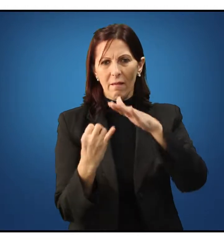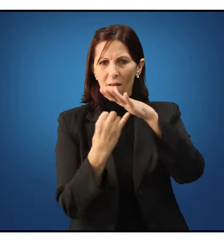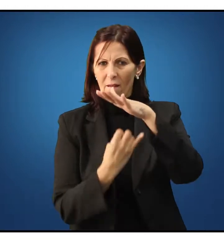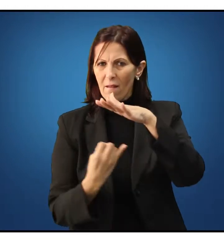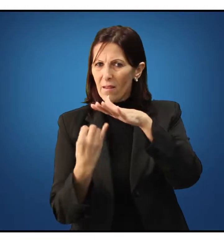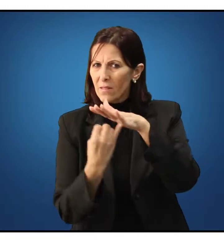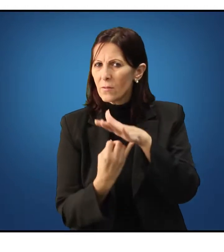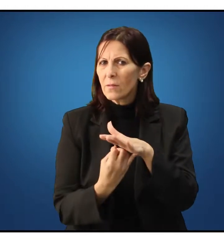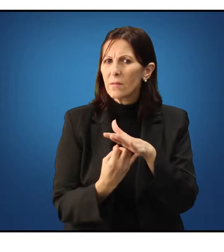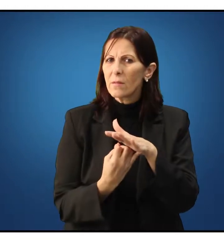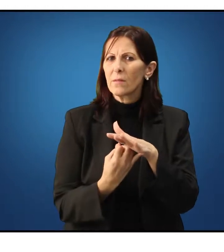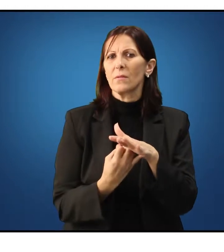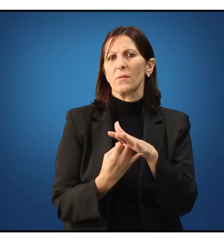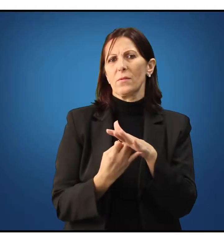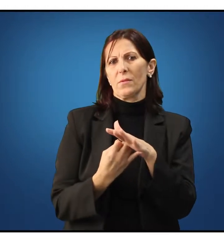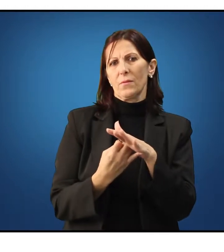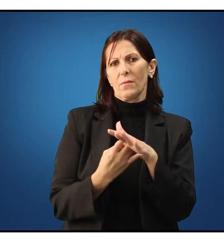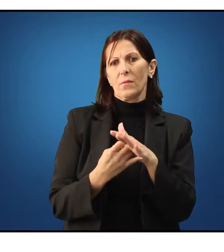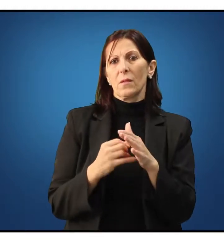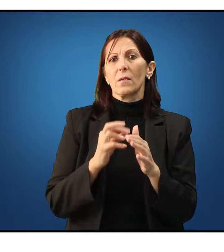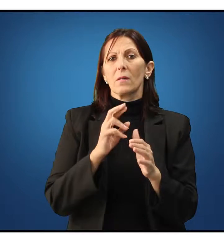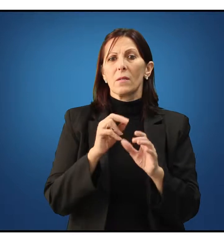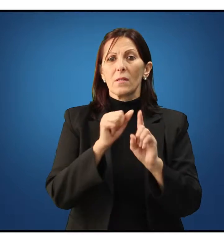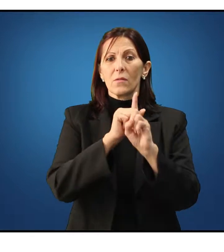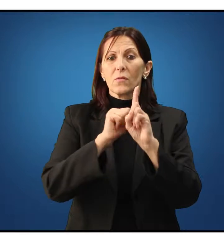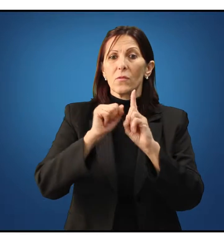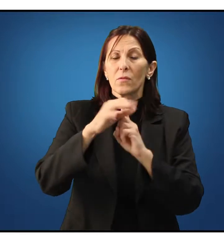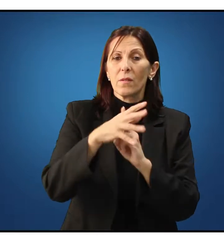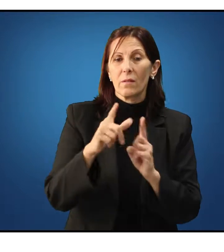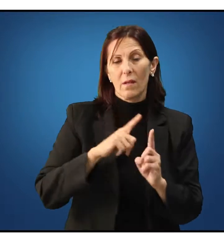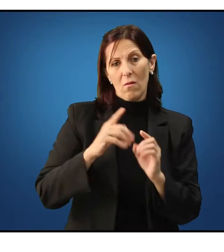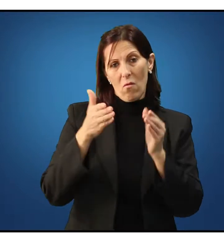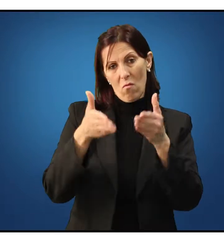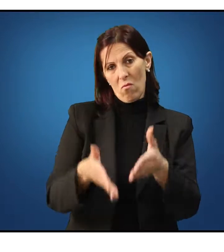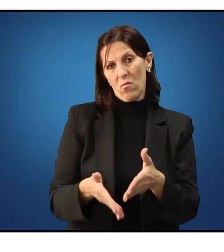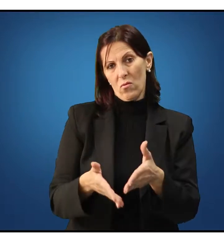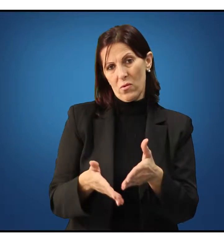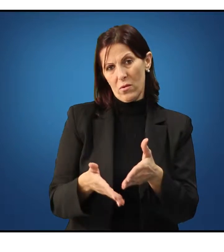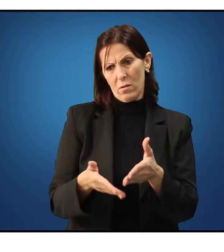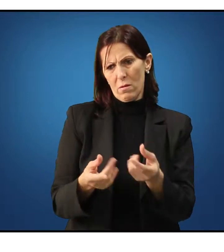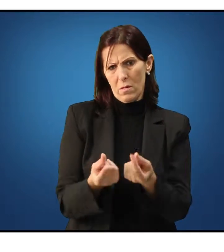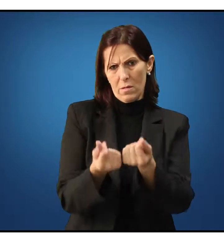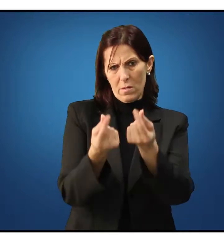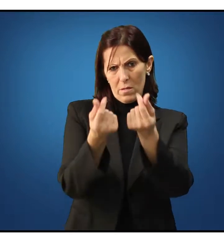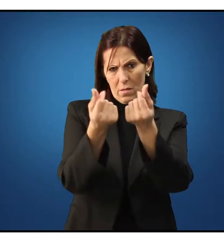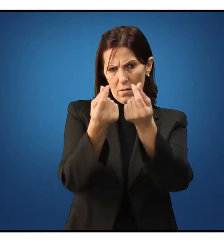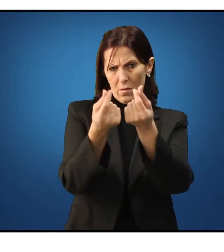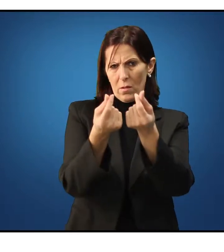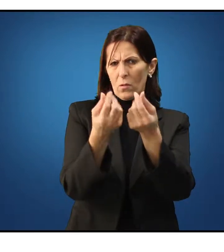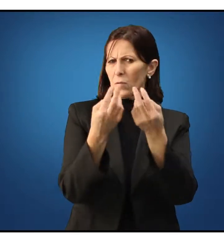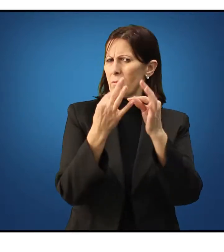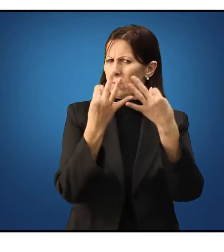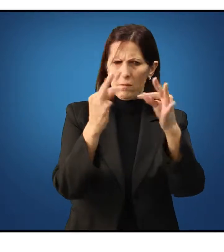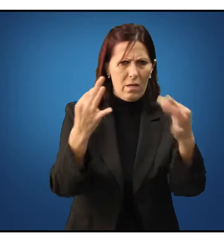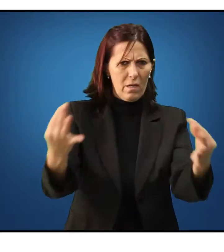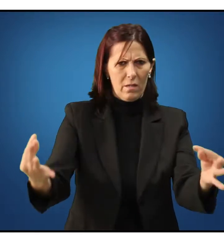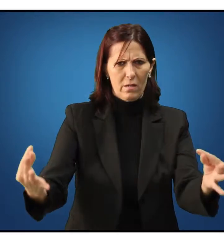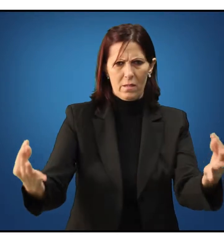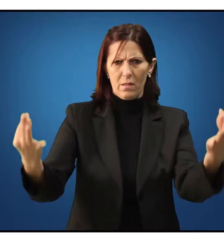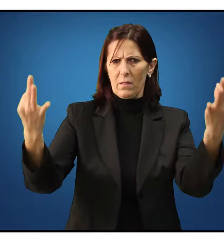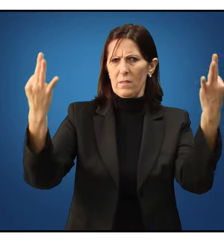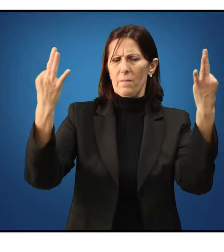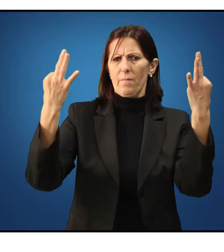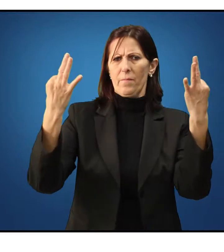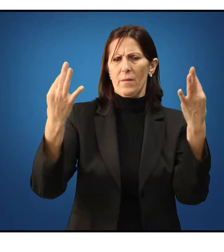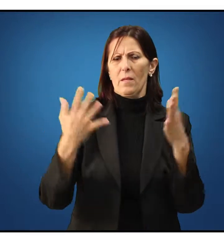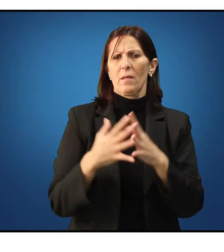na sociedade que temos hoje, uma sociedade muito rica em termos de aparato técnico, em termos de aparato tecnológico,